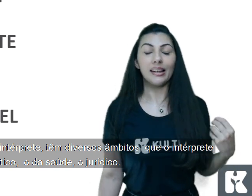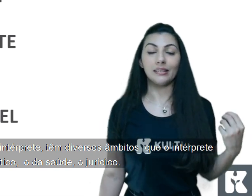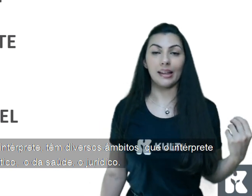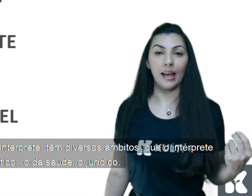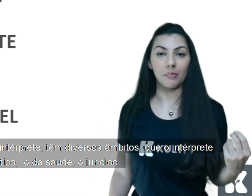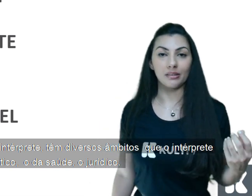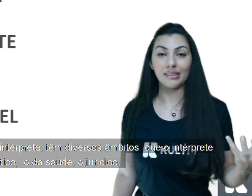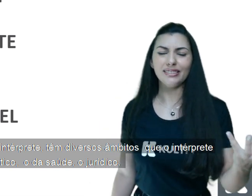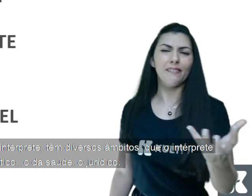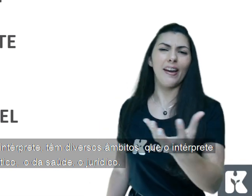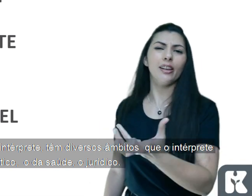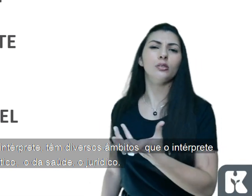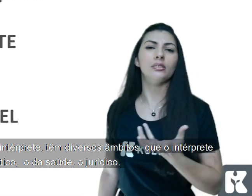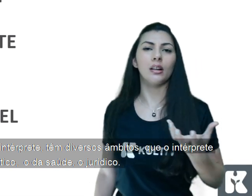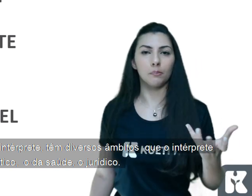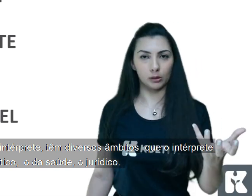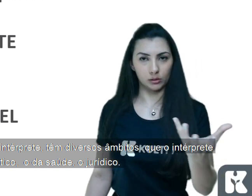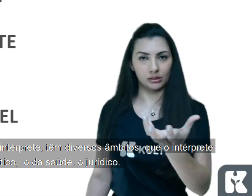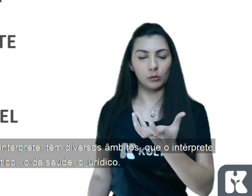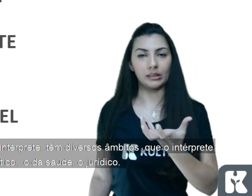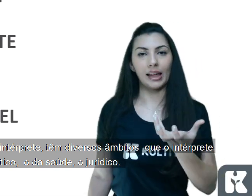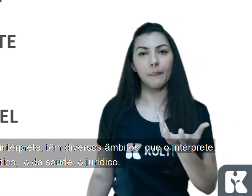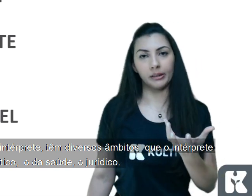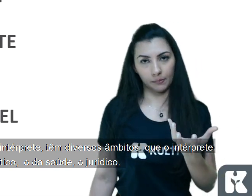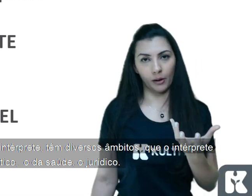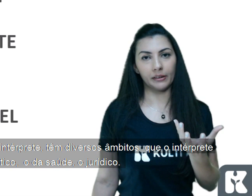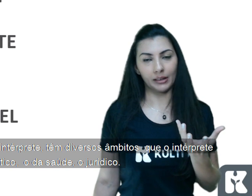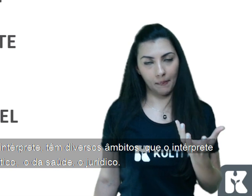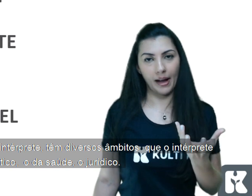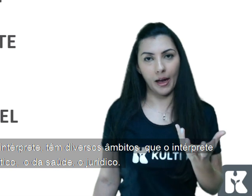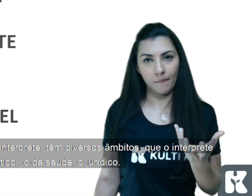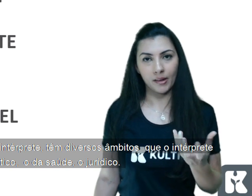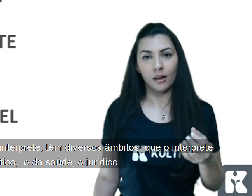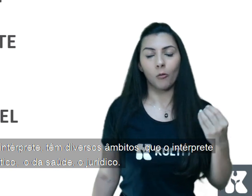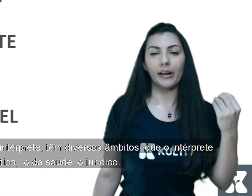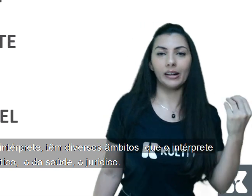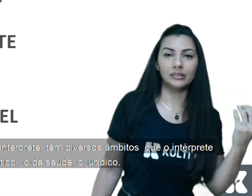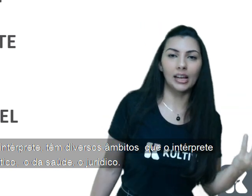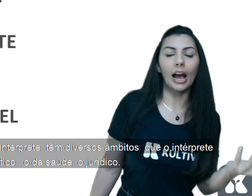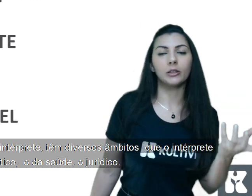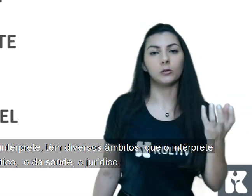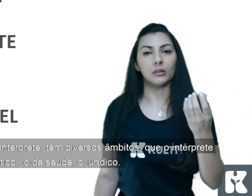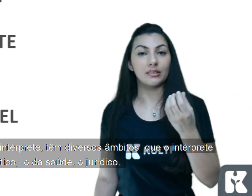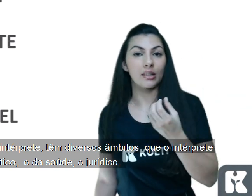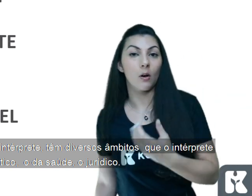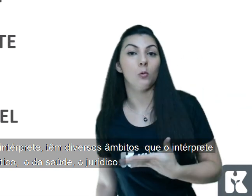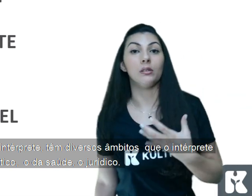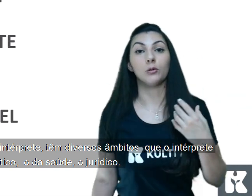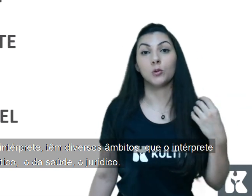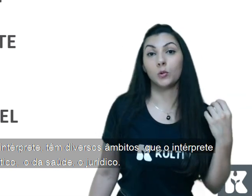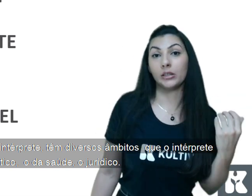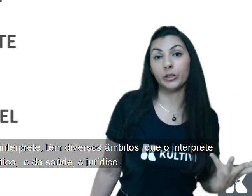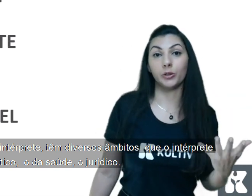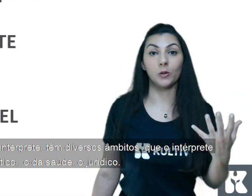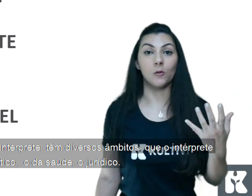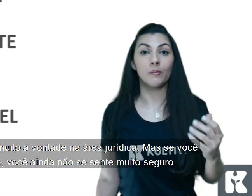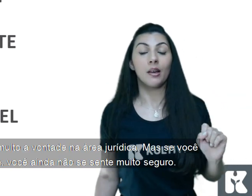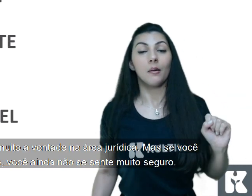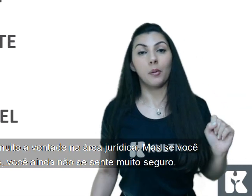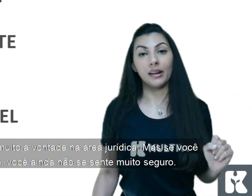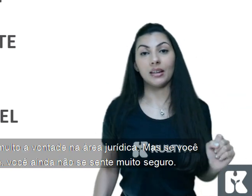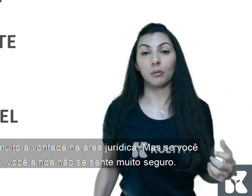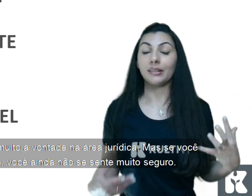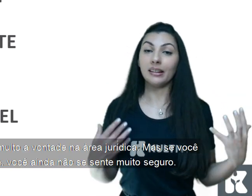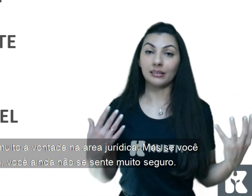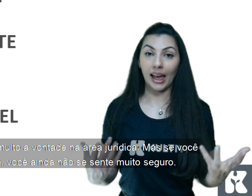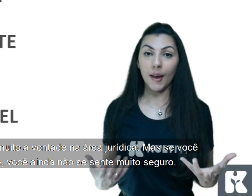exemplo, tem diversos âmbitos que o intérprete pode trabalhar. O eclesiástico, da saúde, o jurídico.